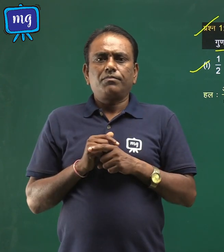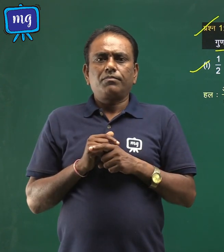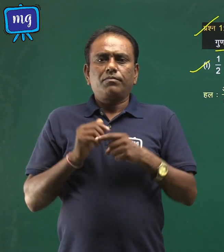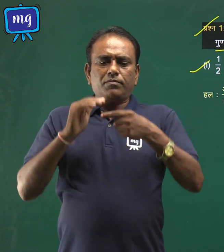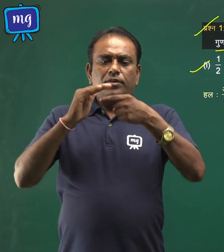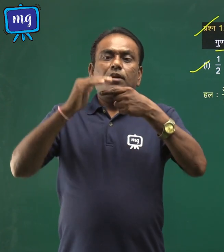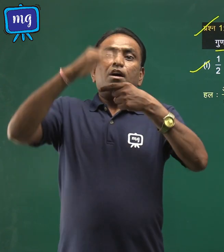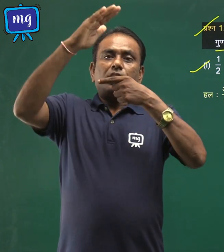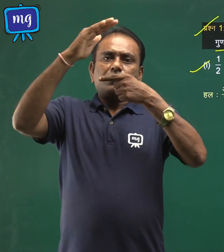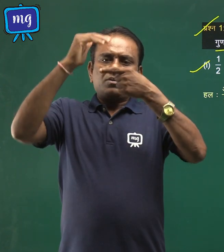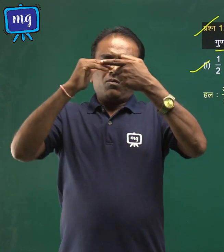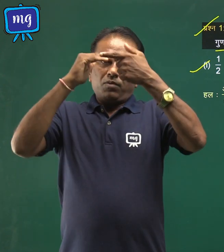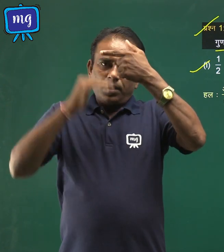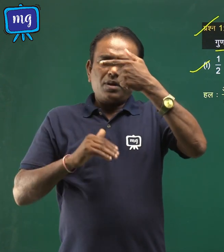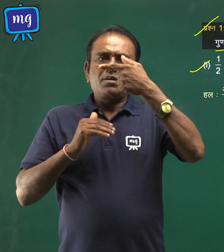अंश व हर